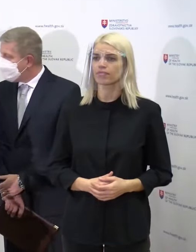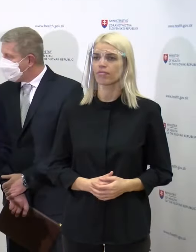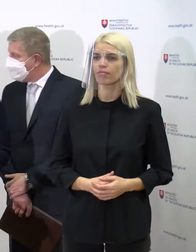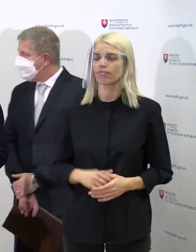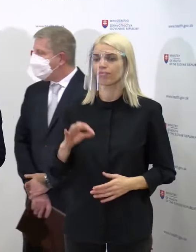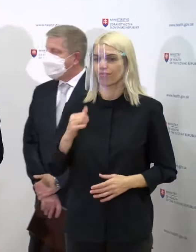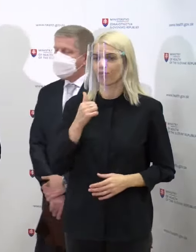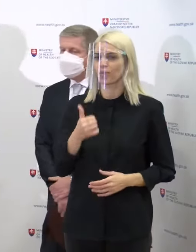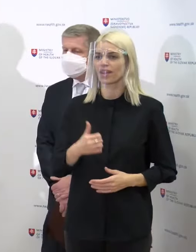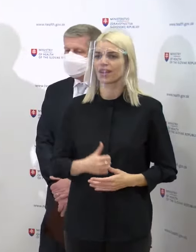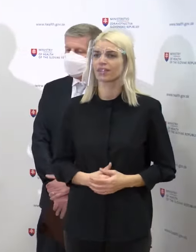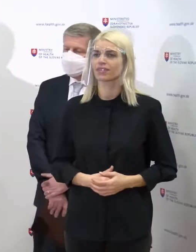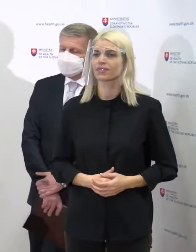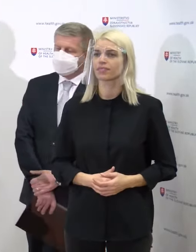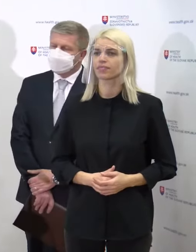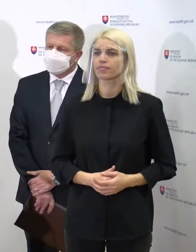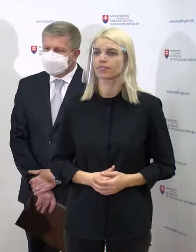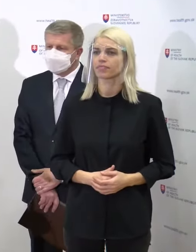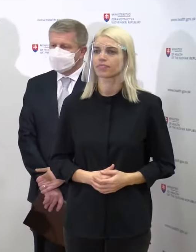Dobrý deň, prajem.